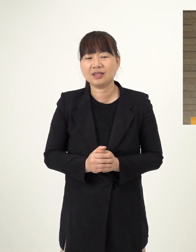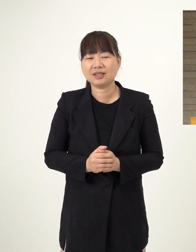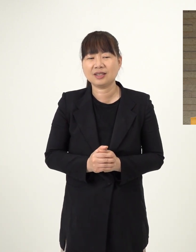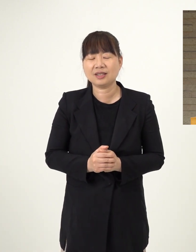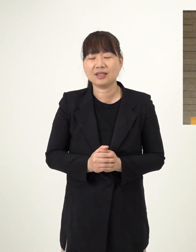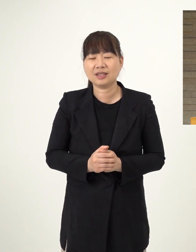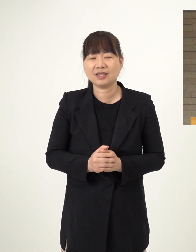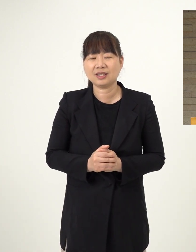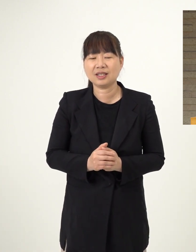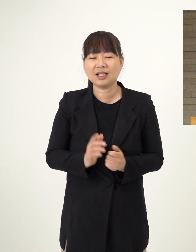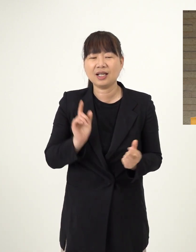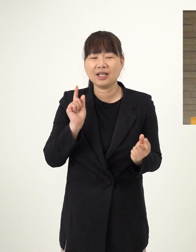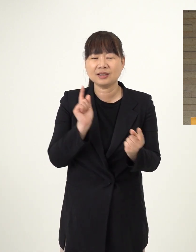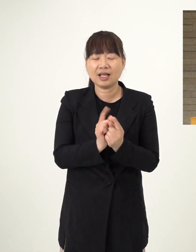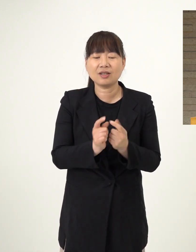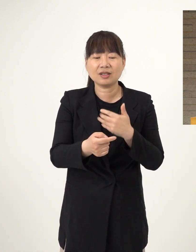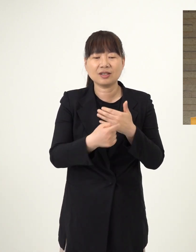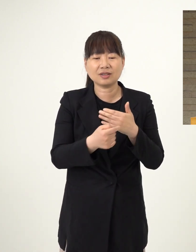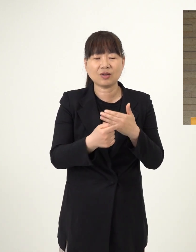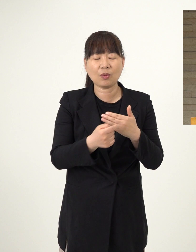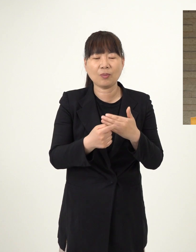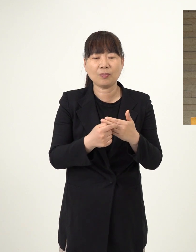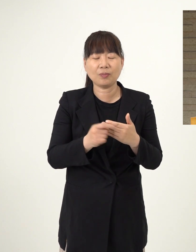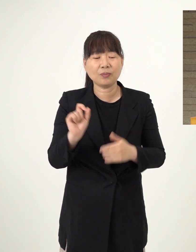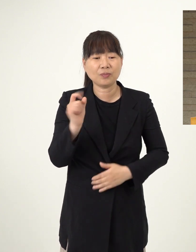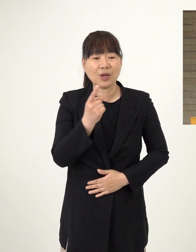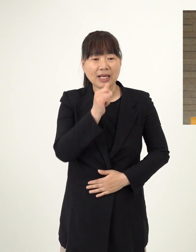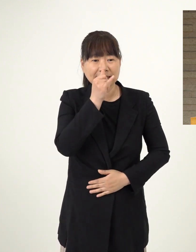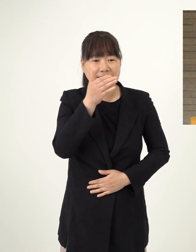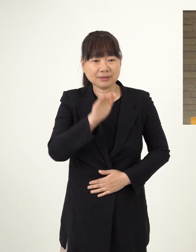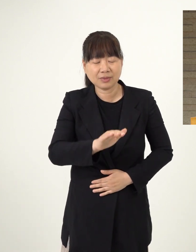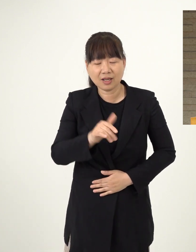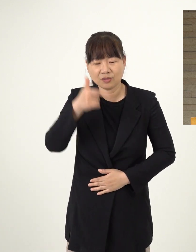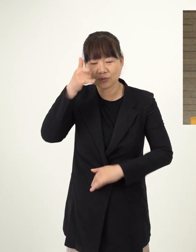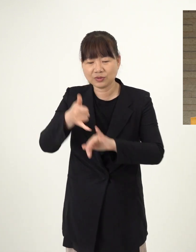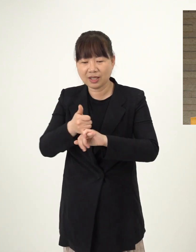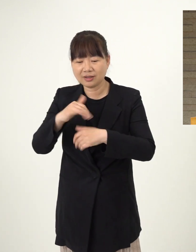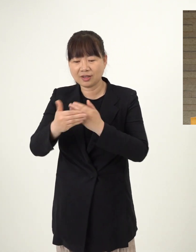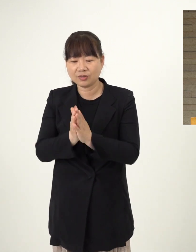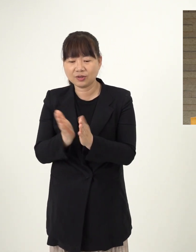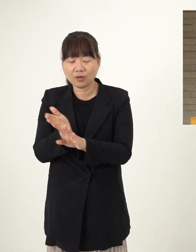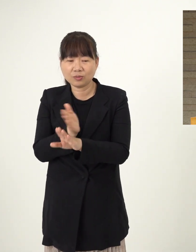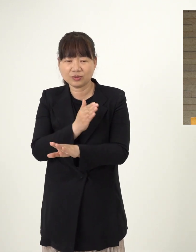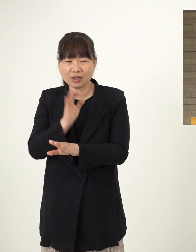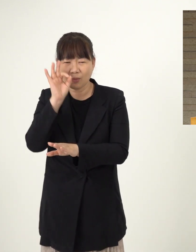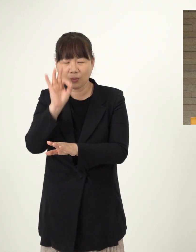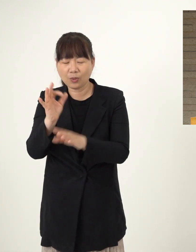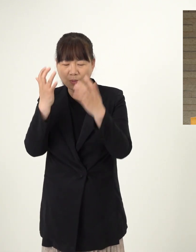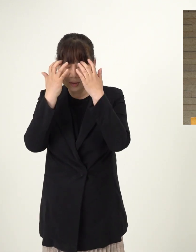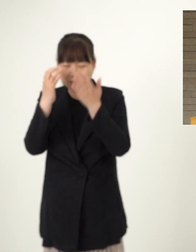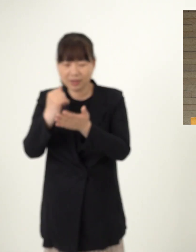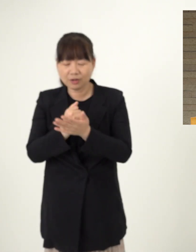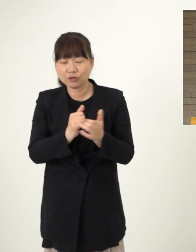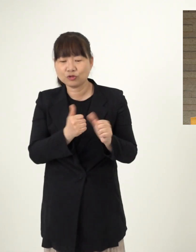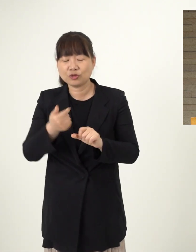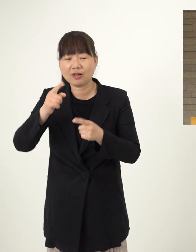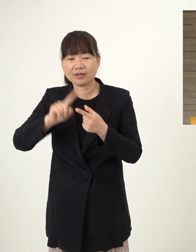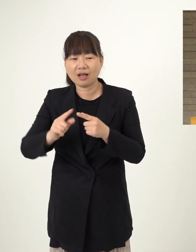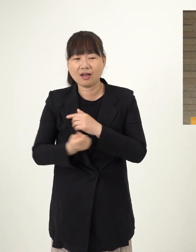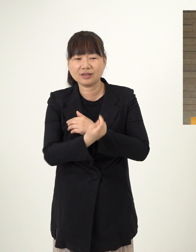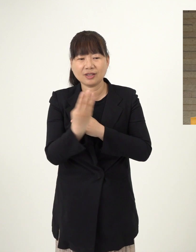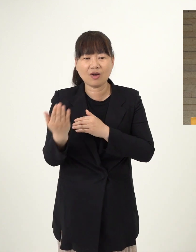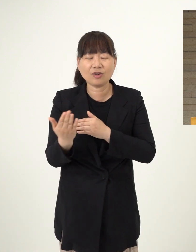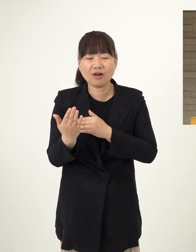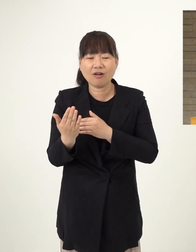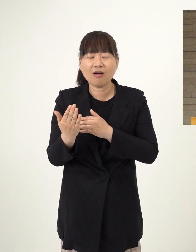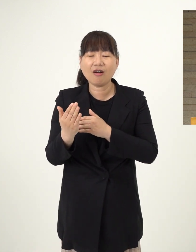당하는 표면적인 동기는 되지만 이미 구약 성경부터 예수님은 고난을 받고 죽으실 것을 여러